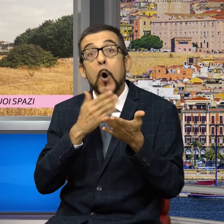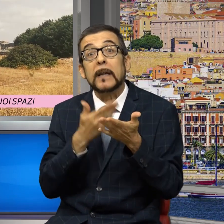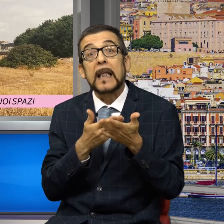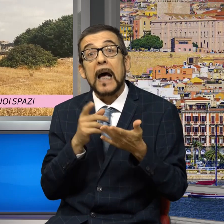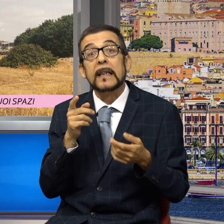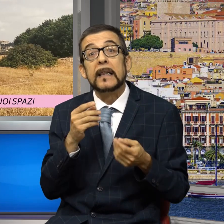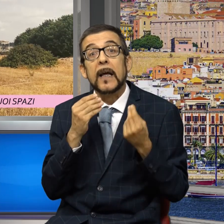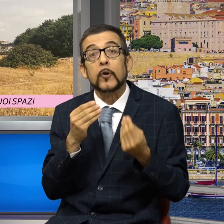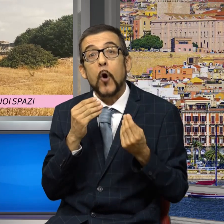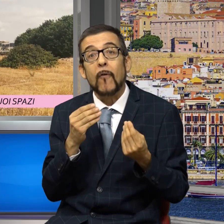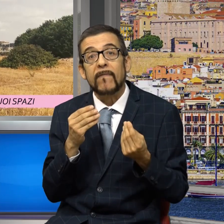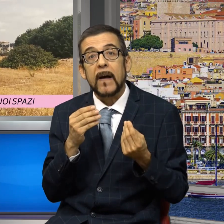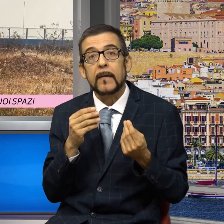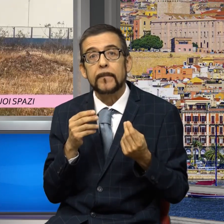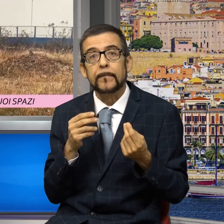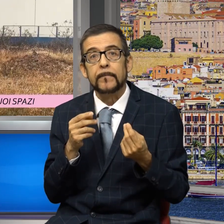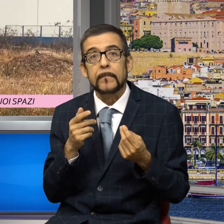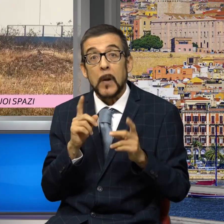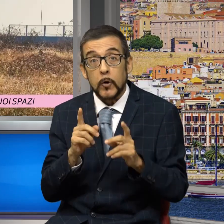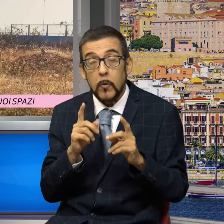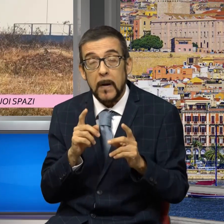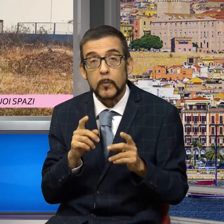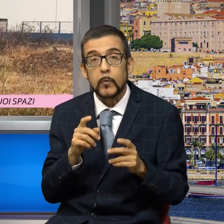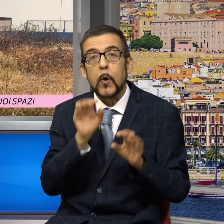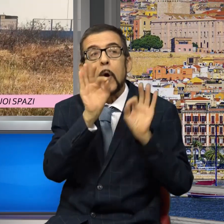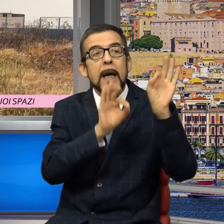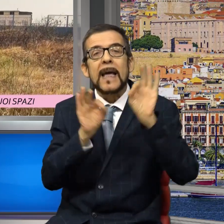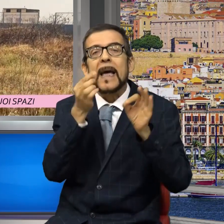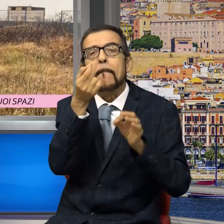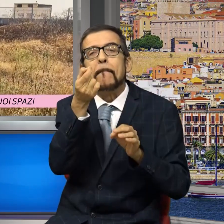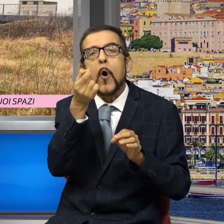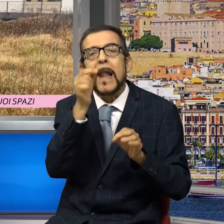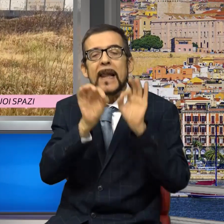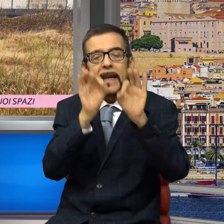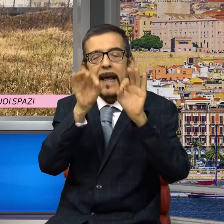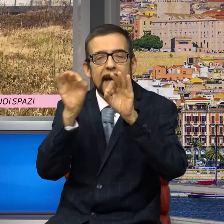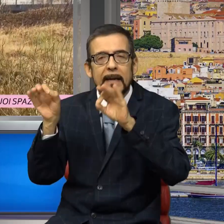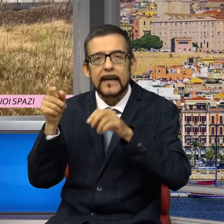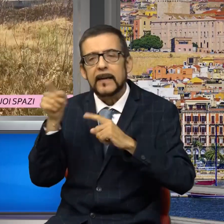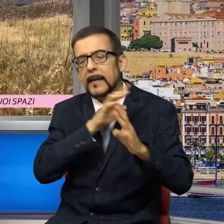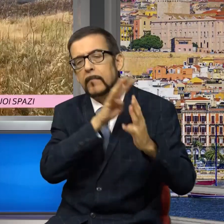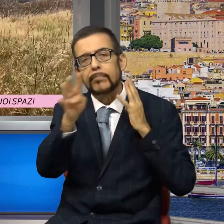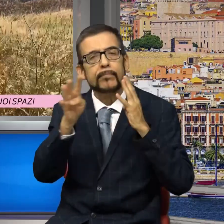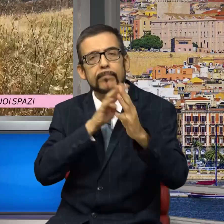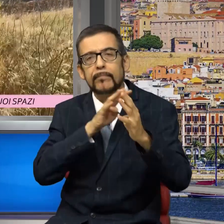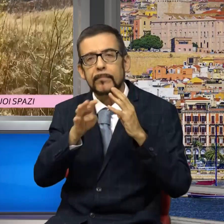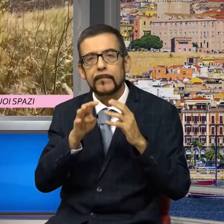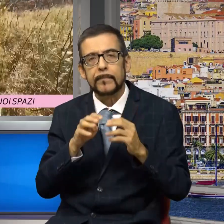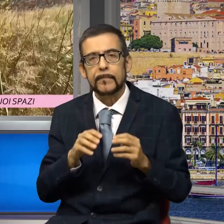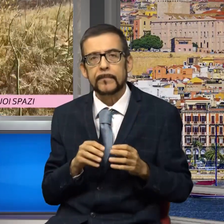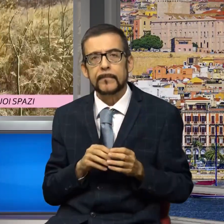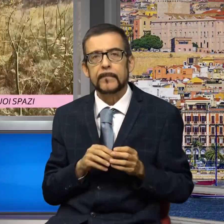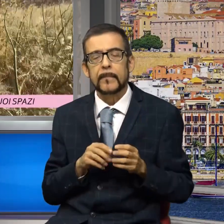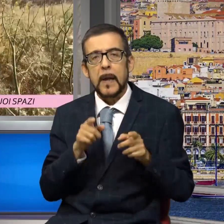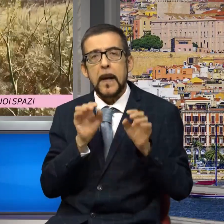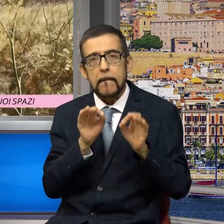dove abbiamo soprattutto gli impollinatori che transitano da queste parti. Proprio in